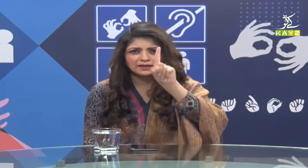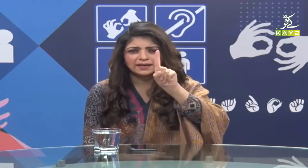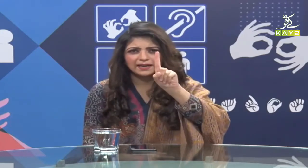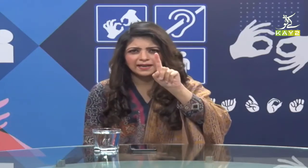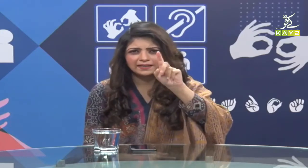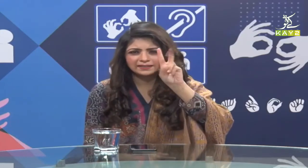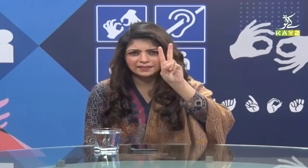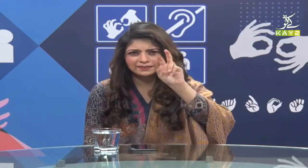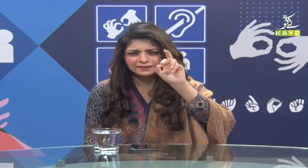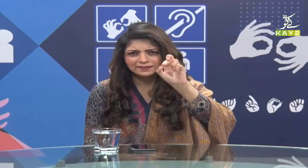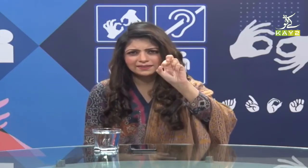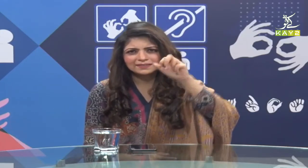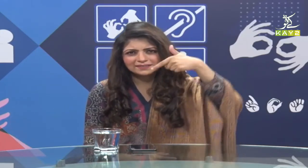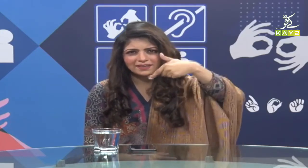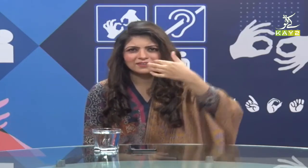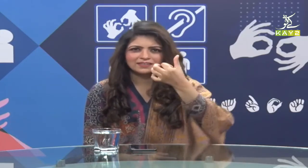दिसंबर